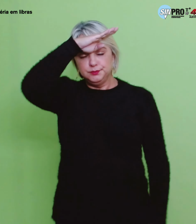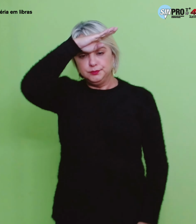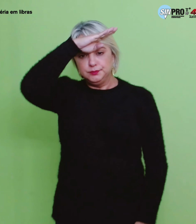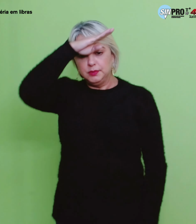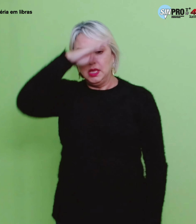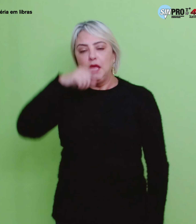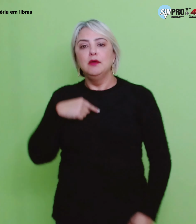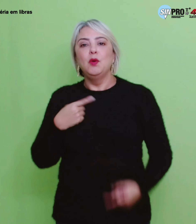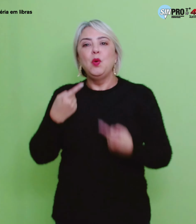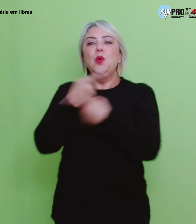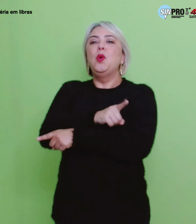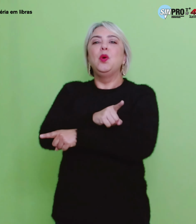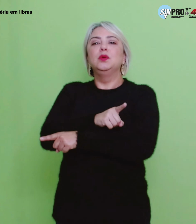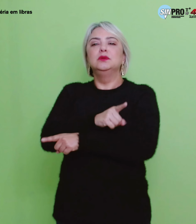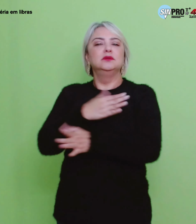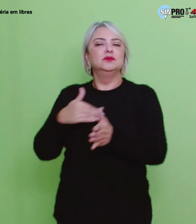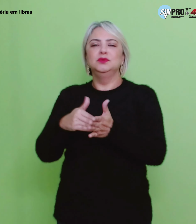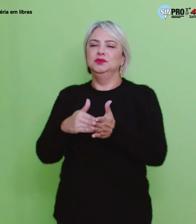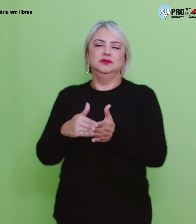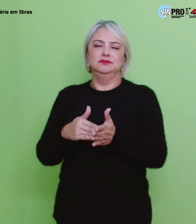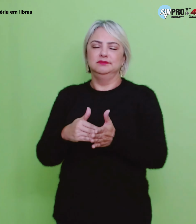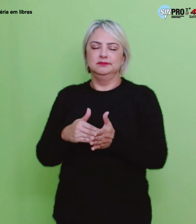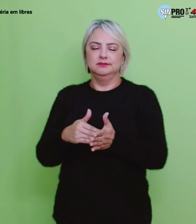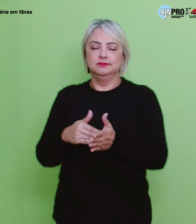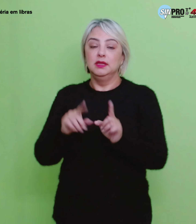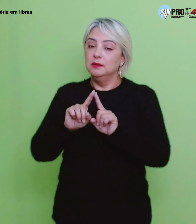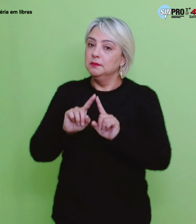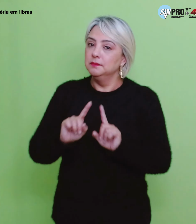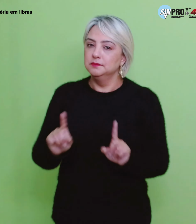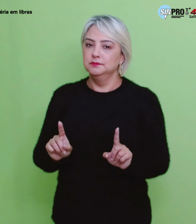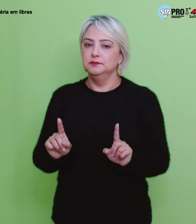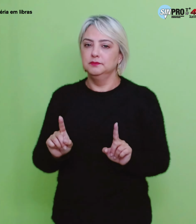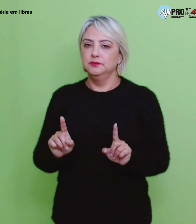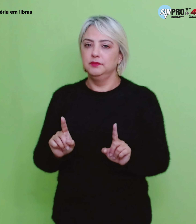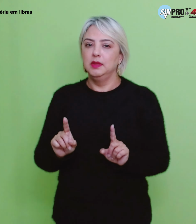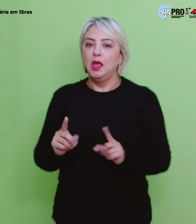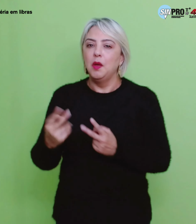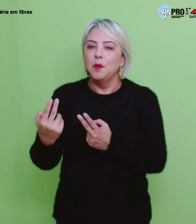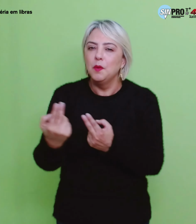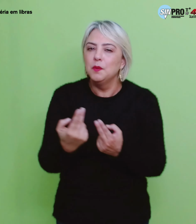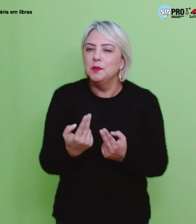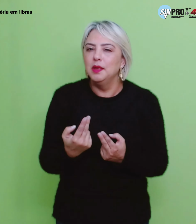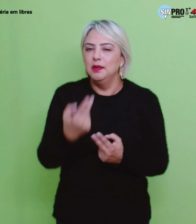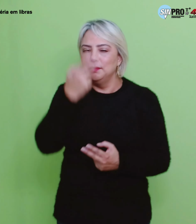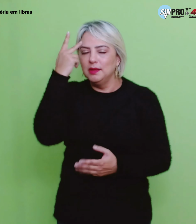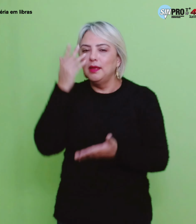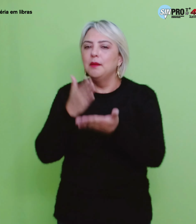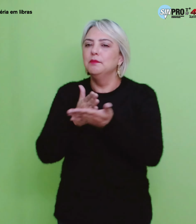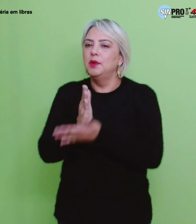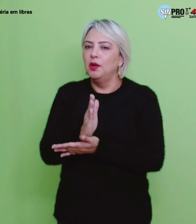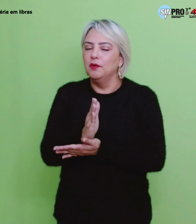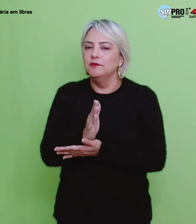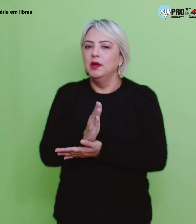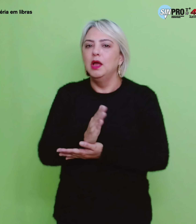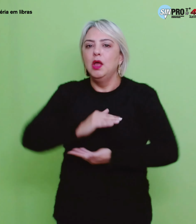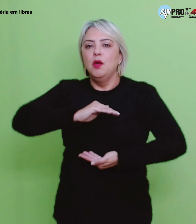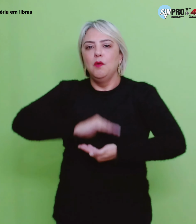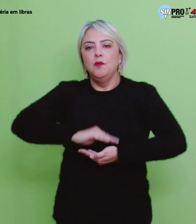Apoiadores de Bolsonaro vão ao contrário de tudo isso, mas são os mesmos que aprovam